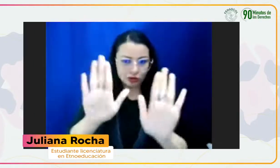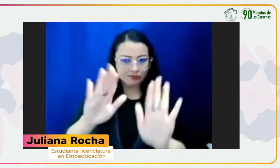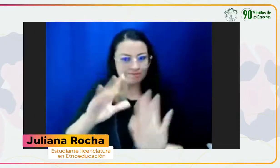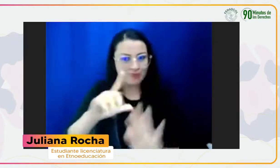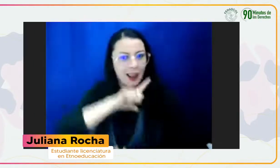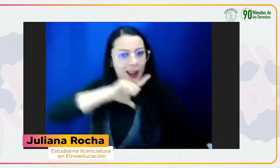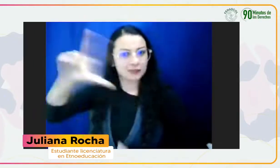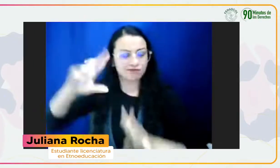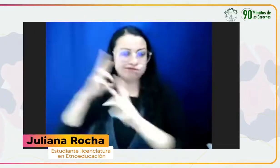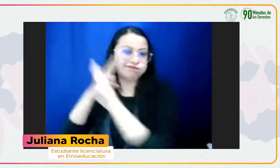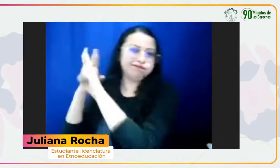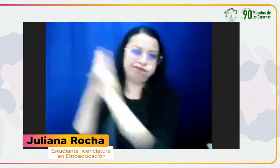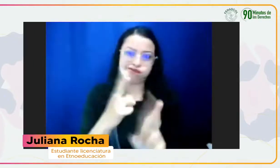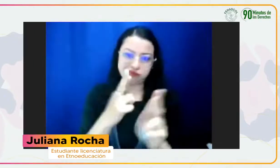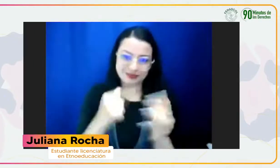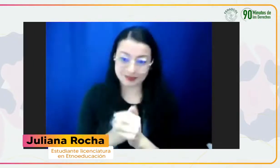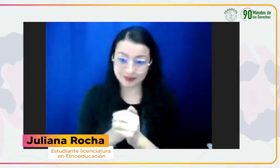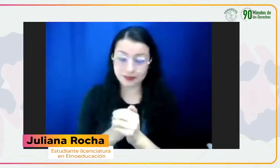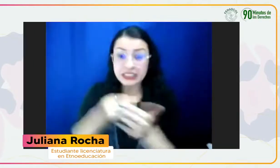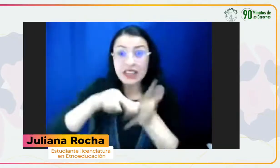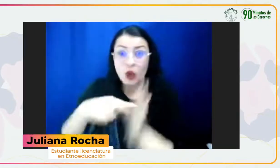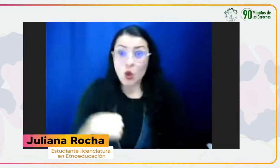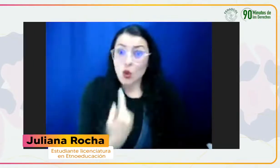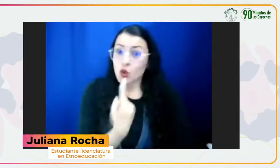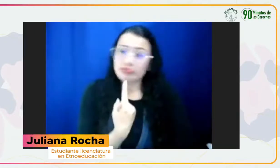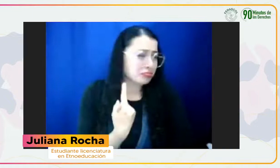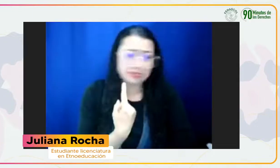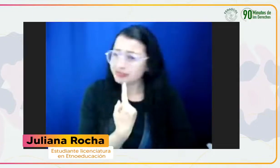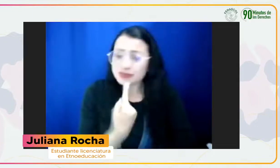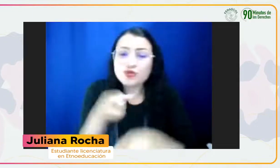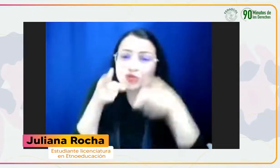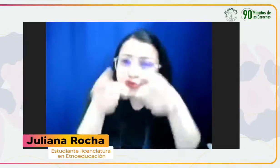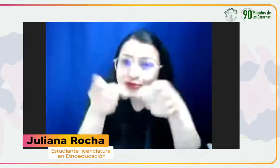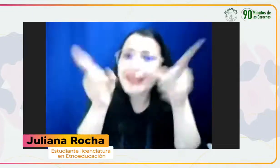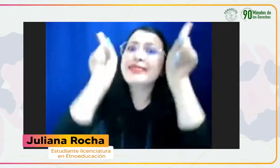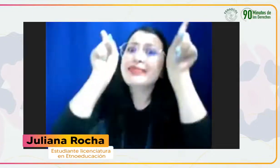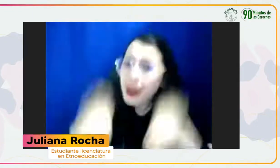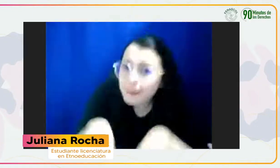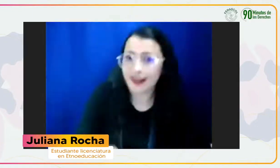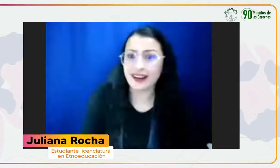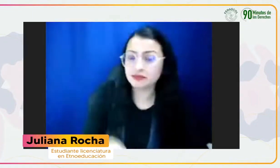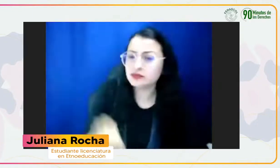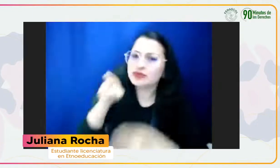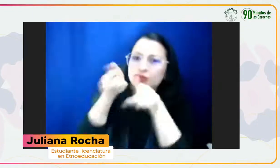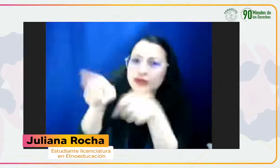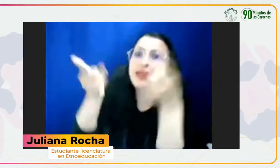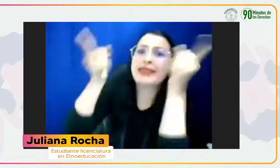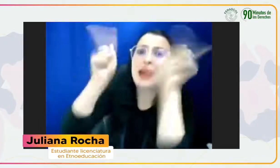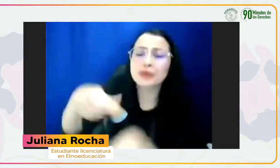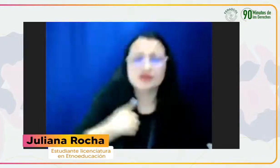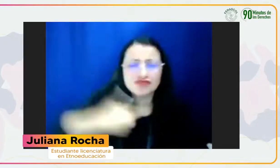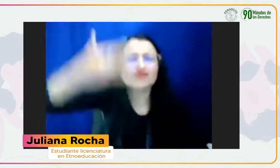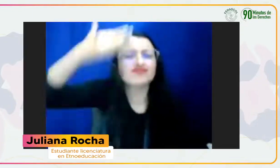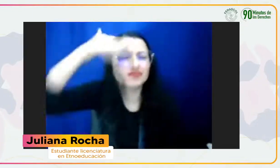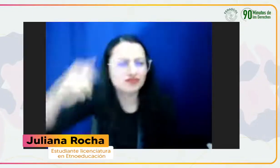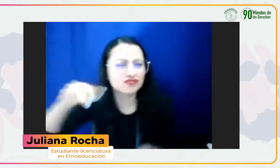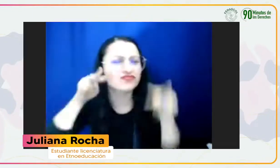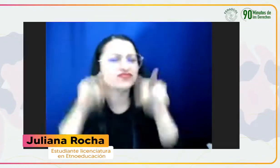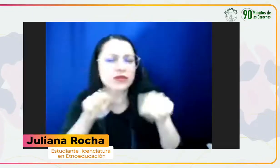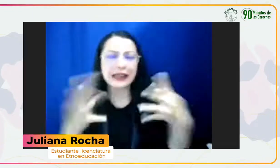una con lo que puede hacer y hacer este liderazgo para tener nuestra respuesta. No solo yo, también ustedes lo pueden